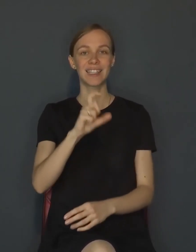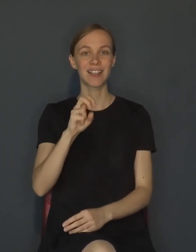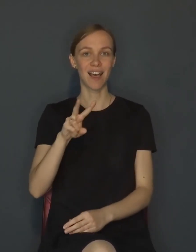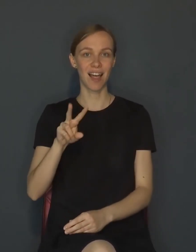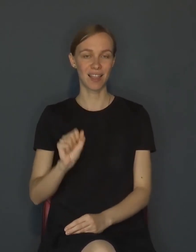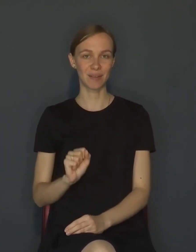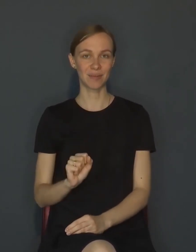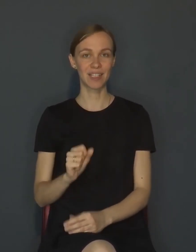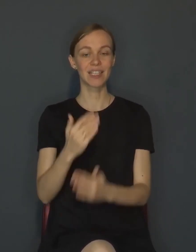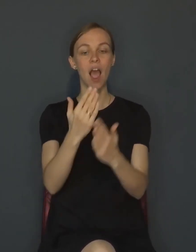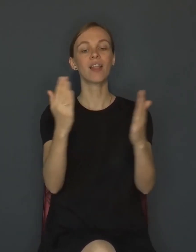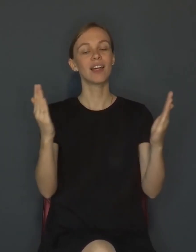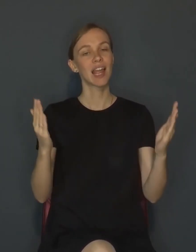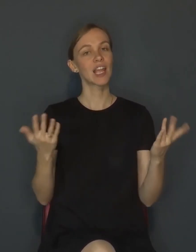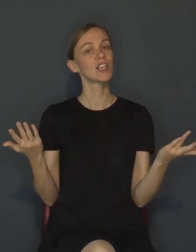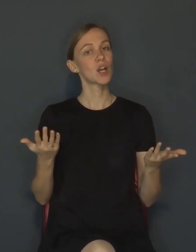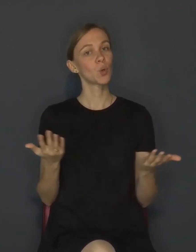яку тримало 11 колон,